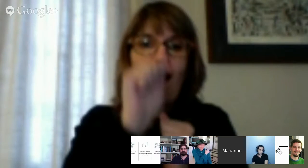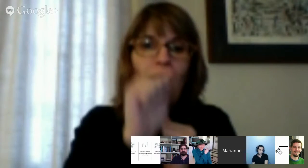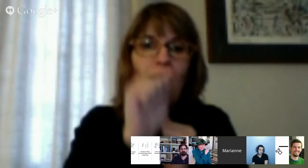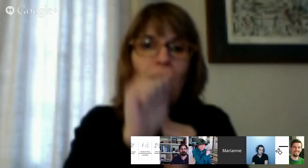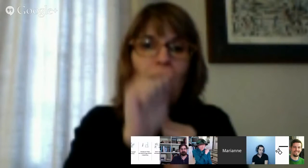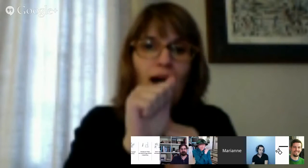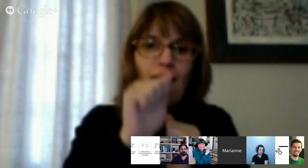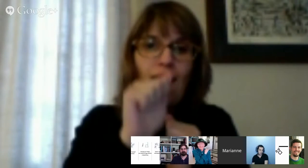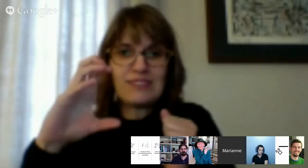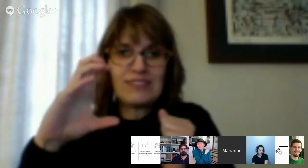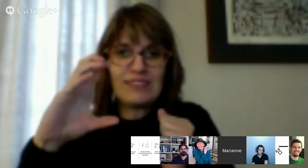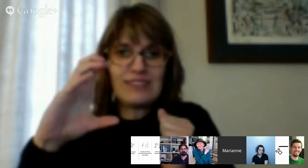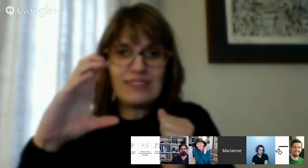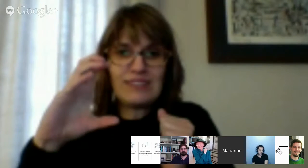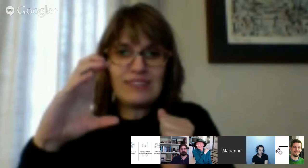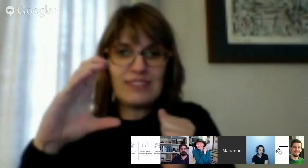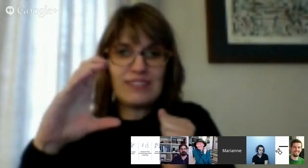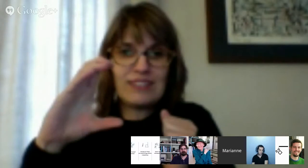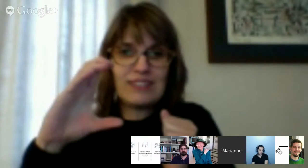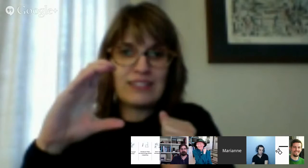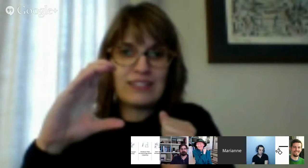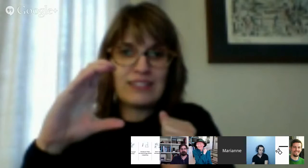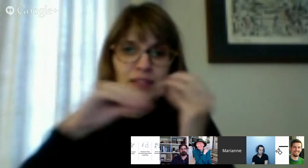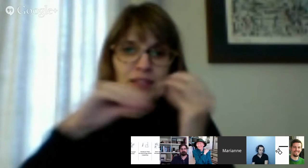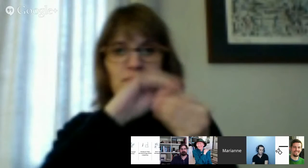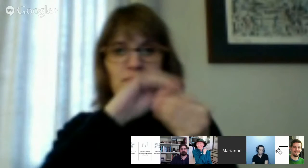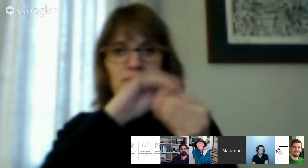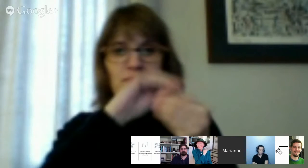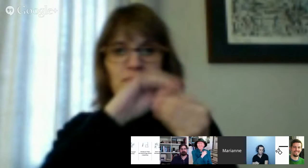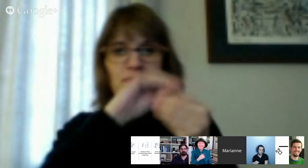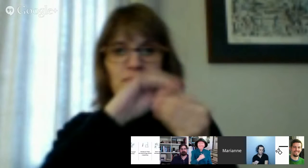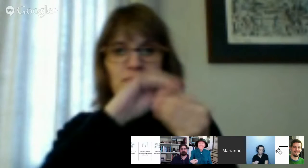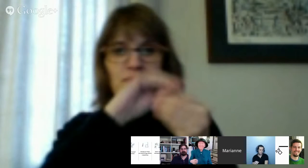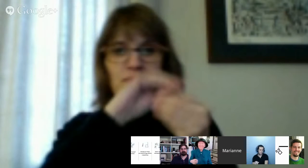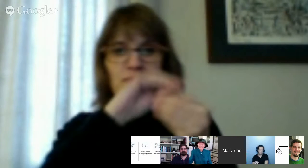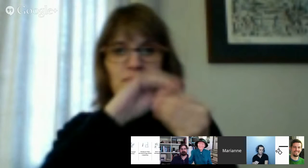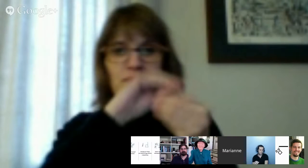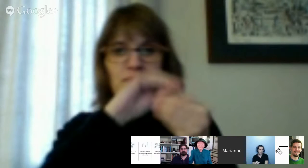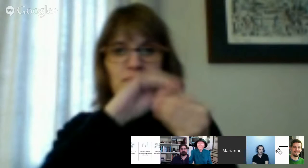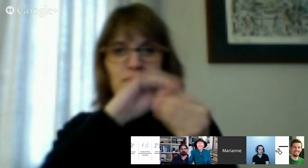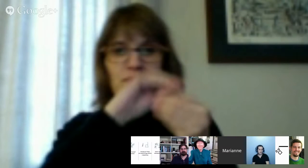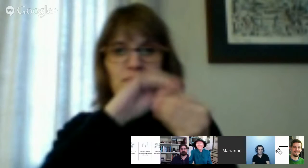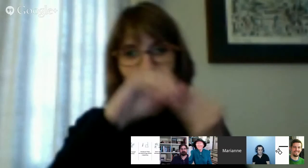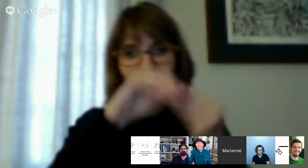desenho